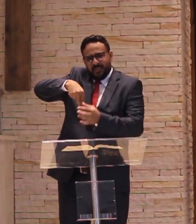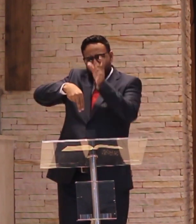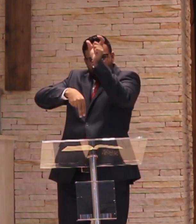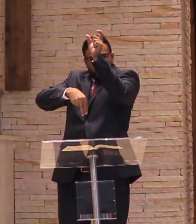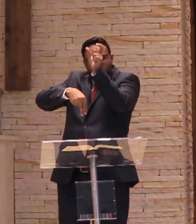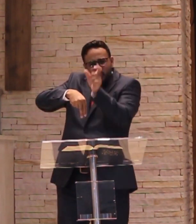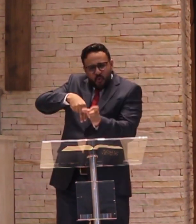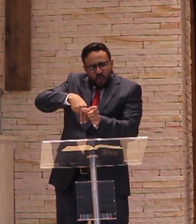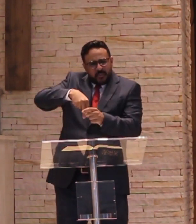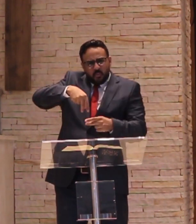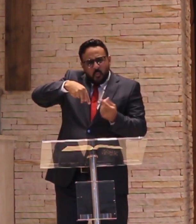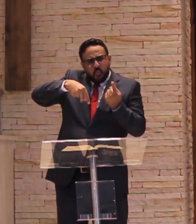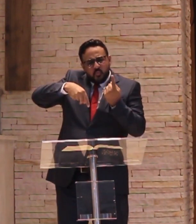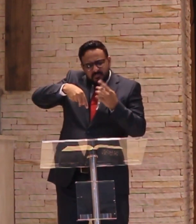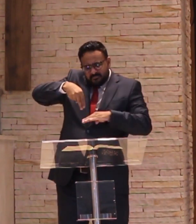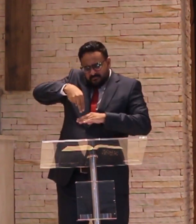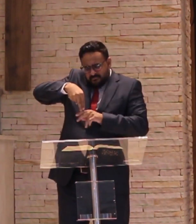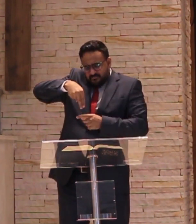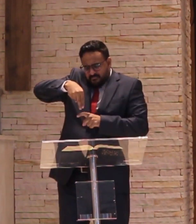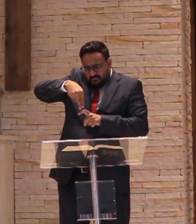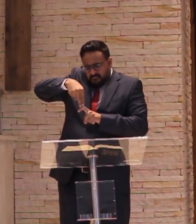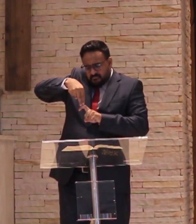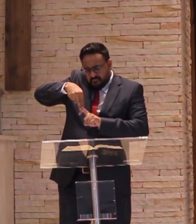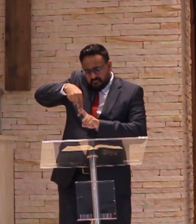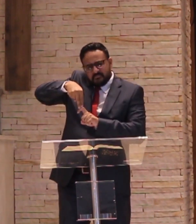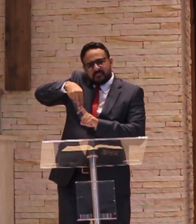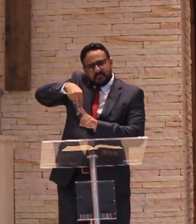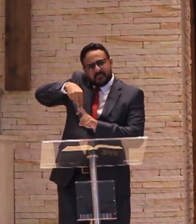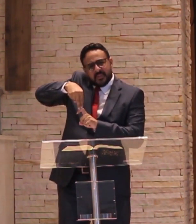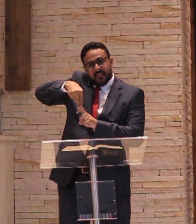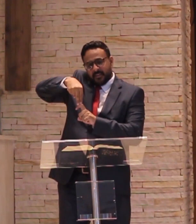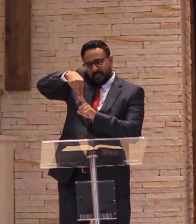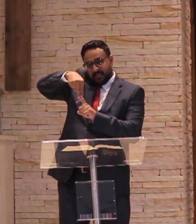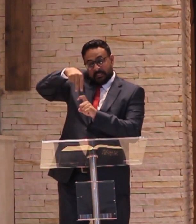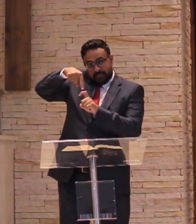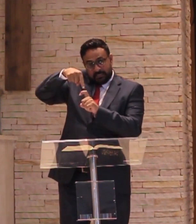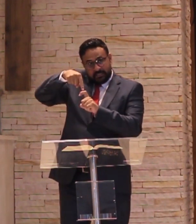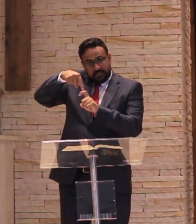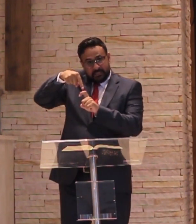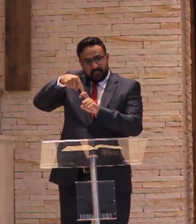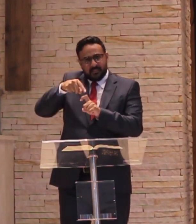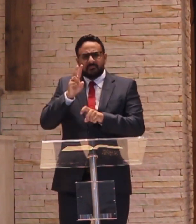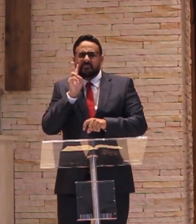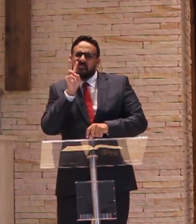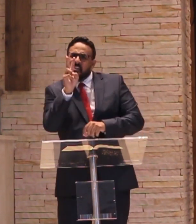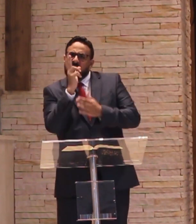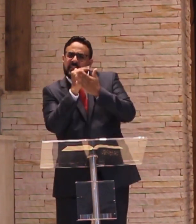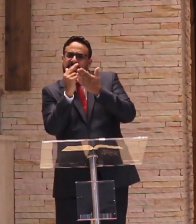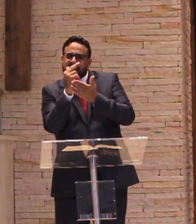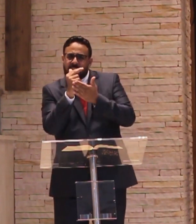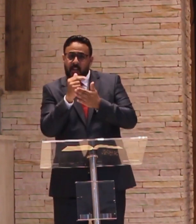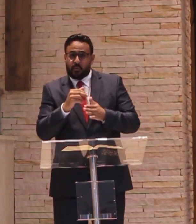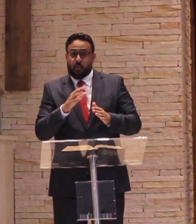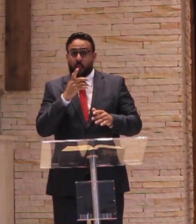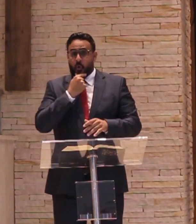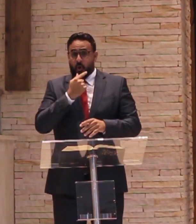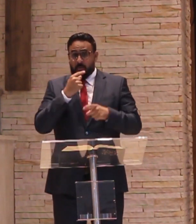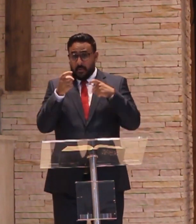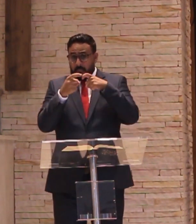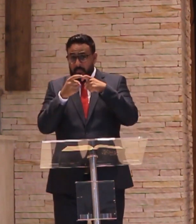ou obras difere a questão do apoio do pé. Em algumas obras você vai encontrar um apoio